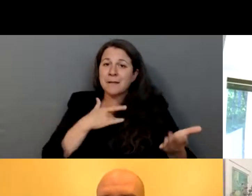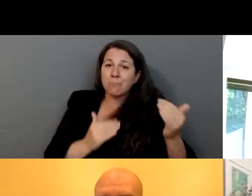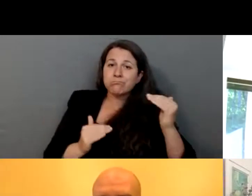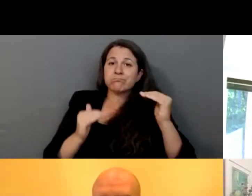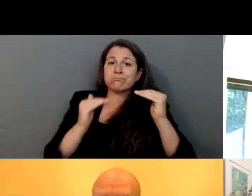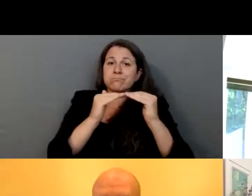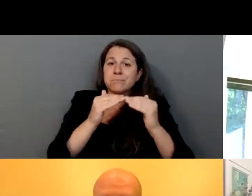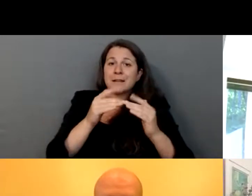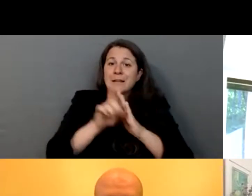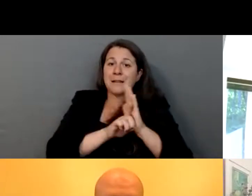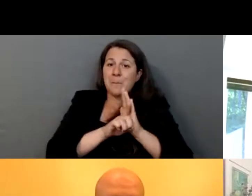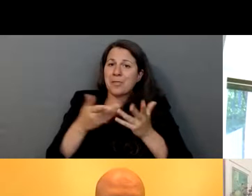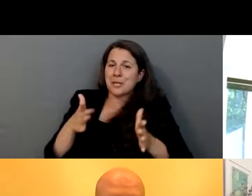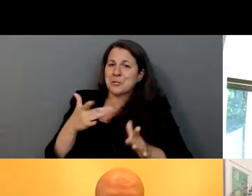climatique?